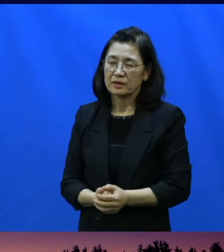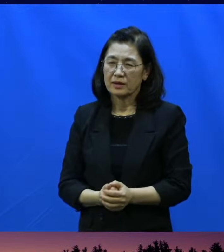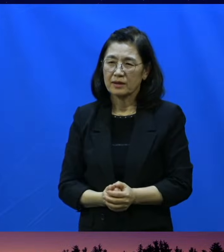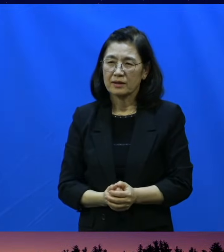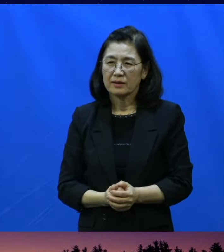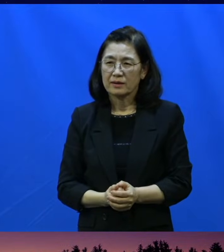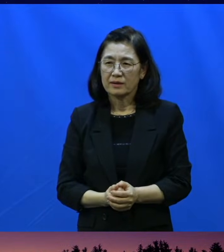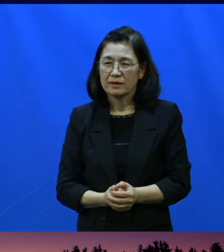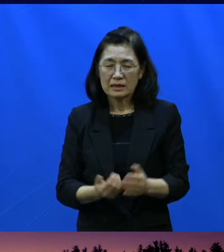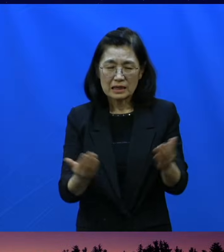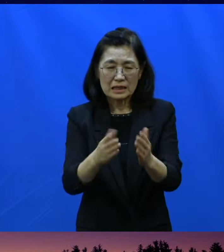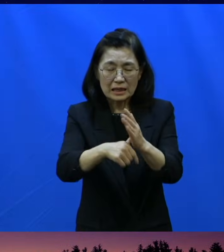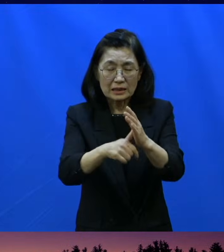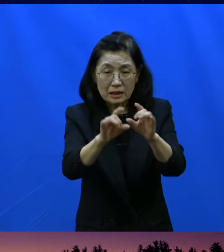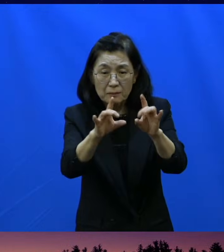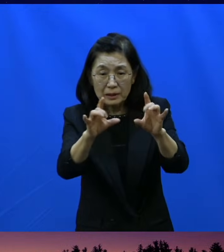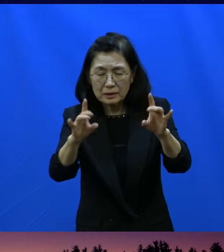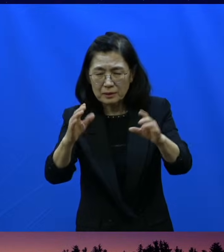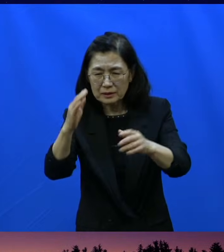하나님을 찾는 것입니다.